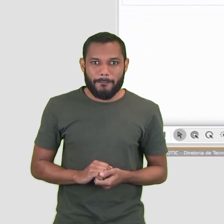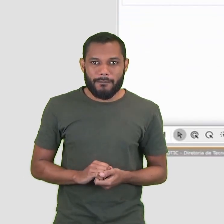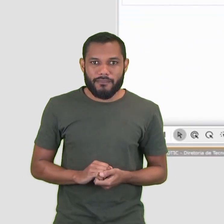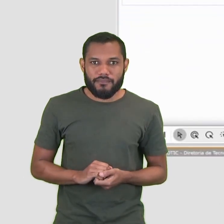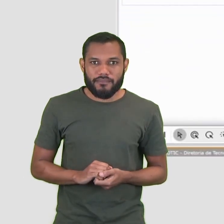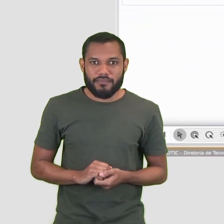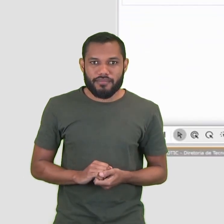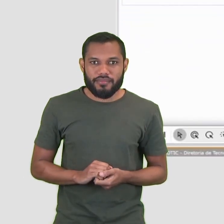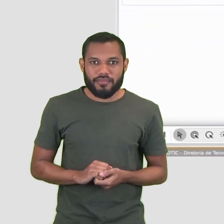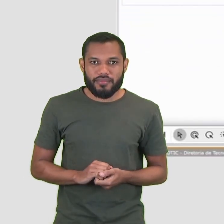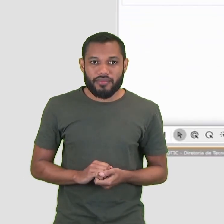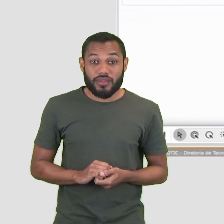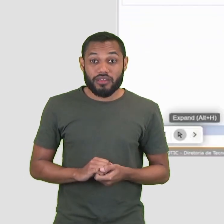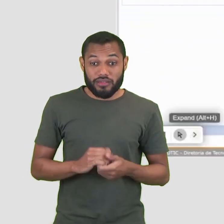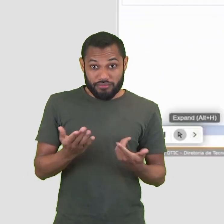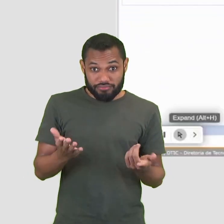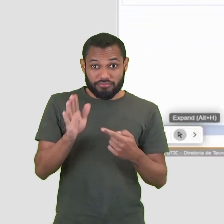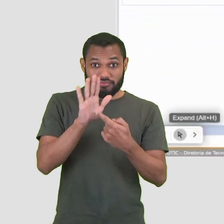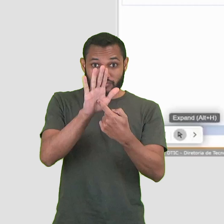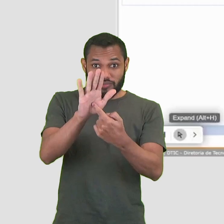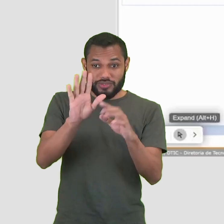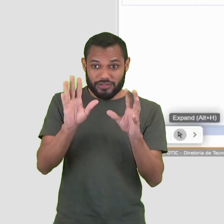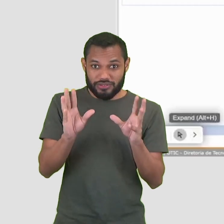ó, vejam que eu tenho um resumo